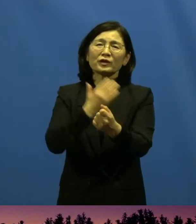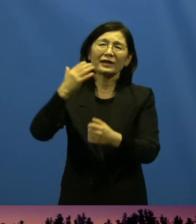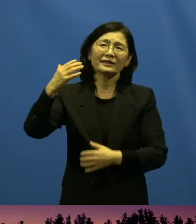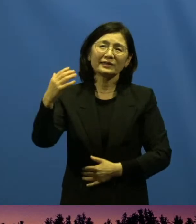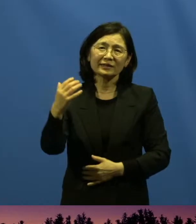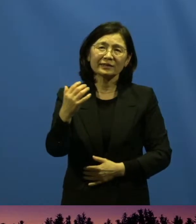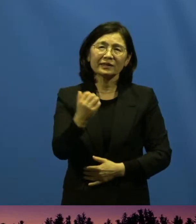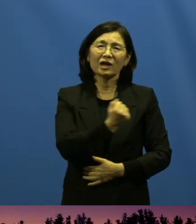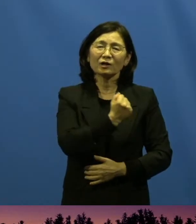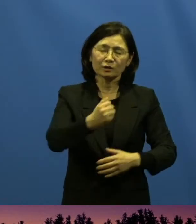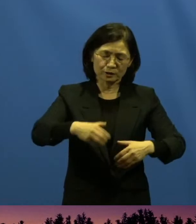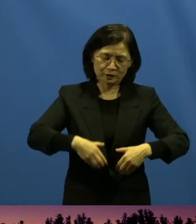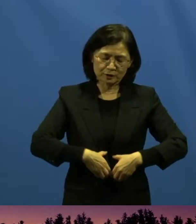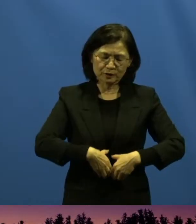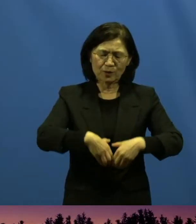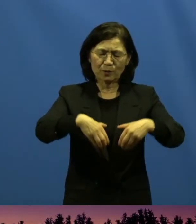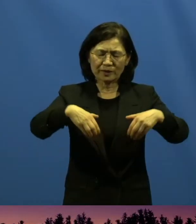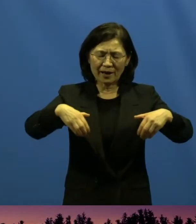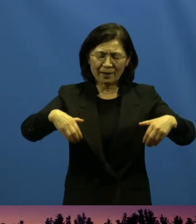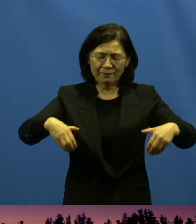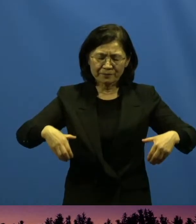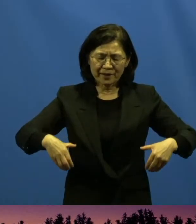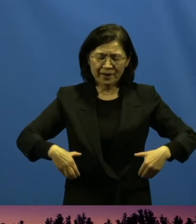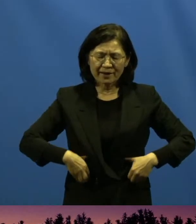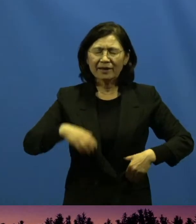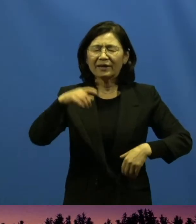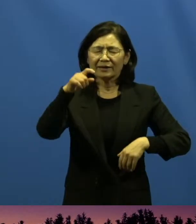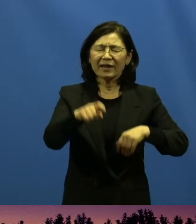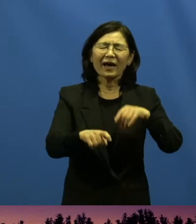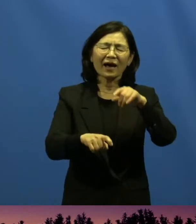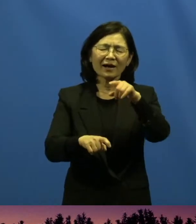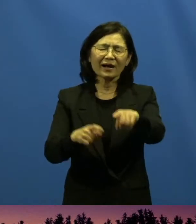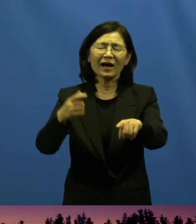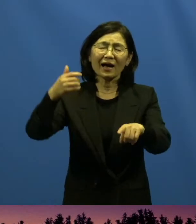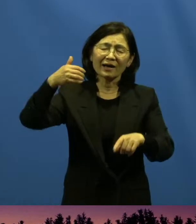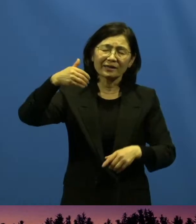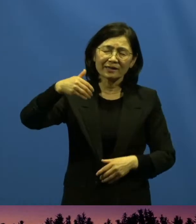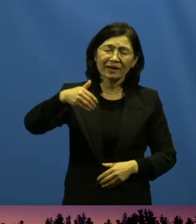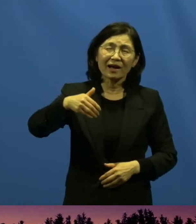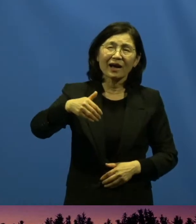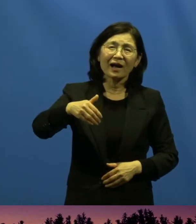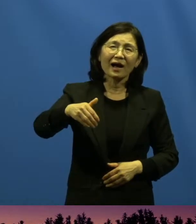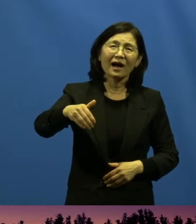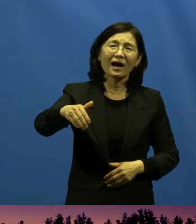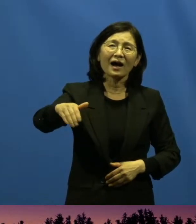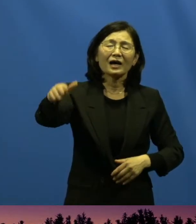주의 능력으로 담대히 나가리라.